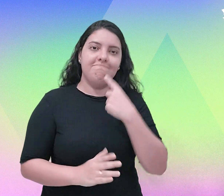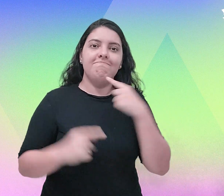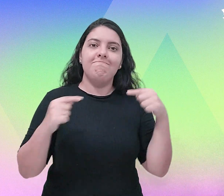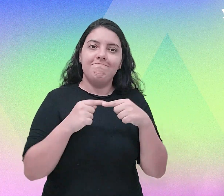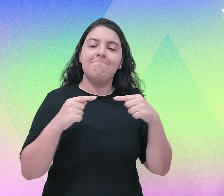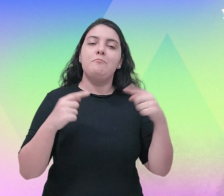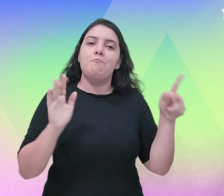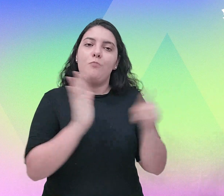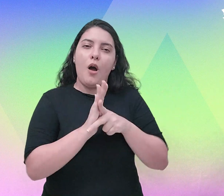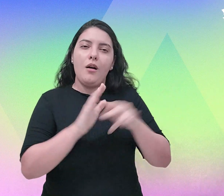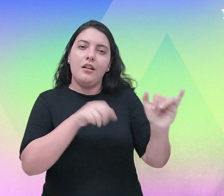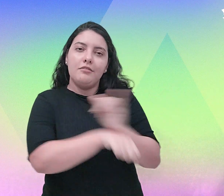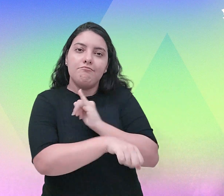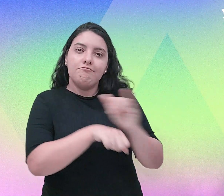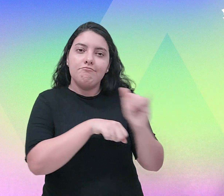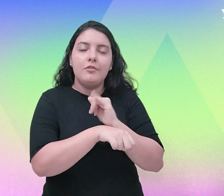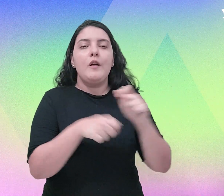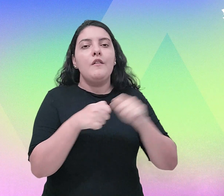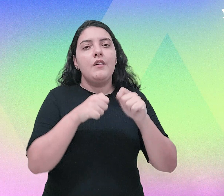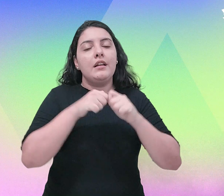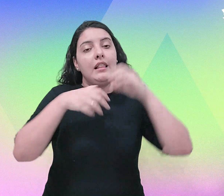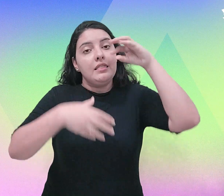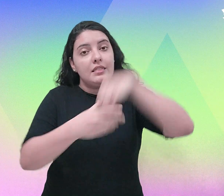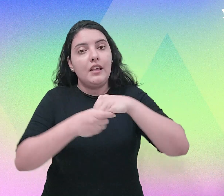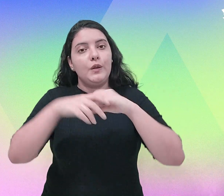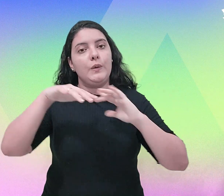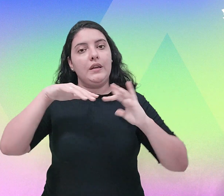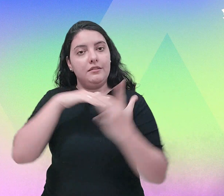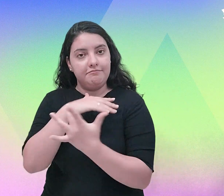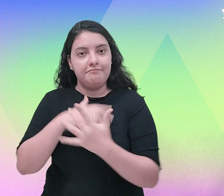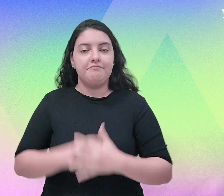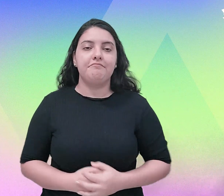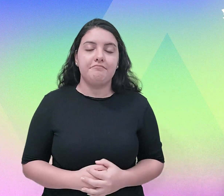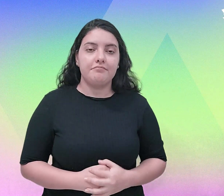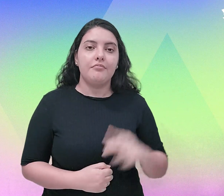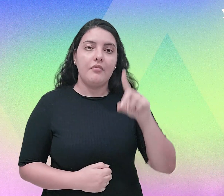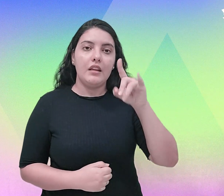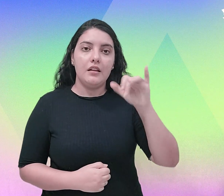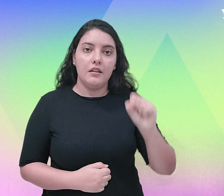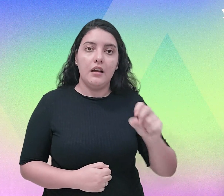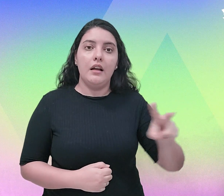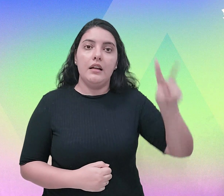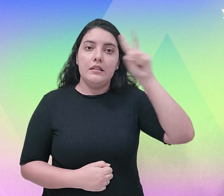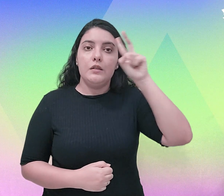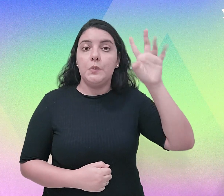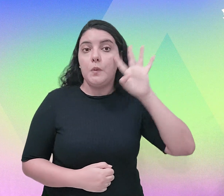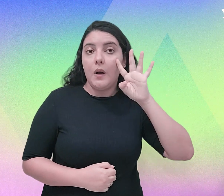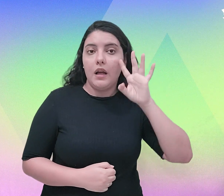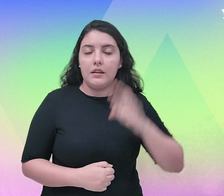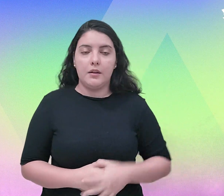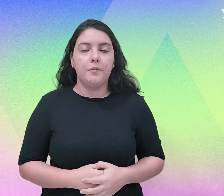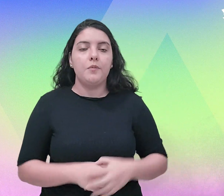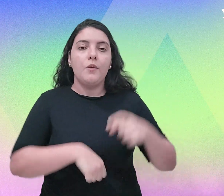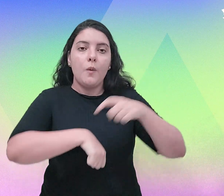pensando nas estratégias de aplicação nas redes sociais os dias segunda e quarta horário